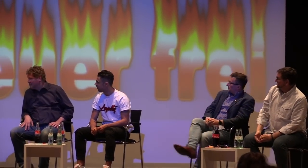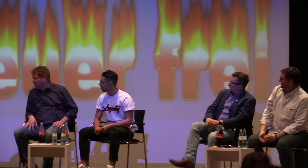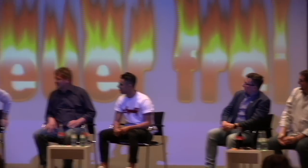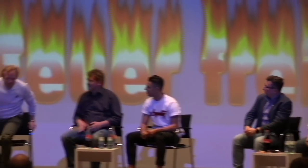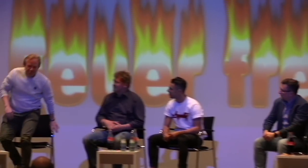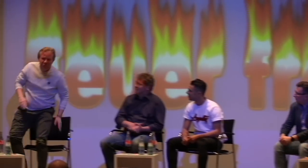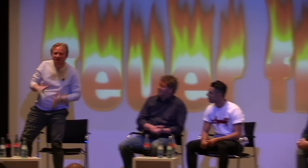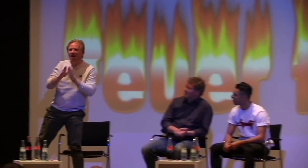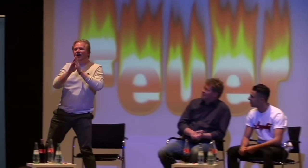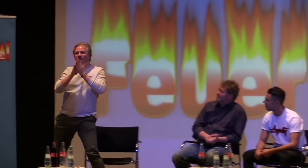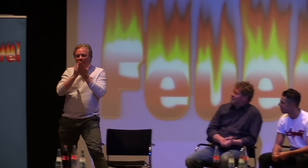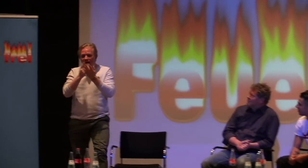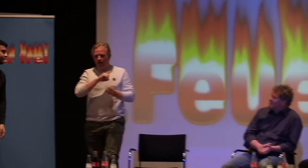mal kurz drauf reagieren, also kurz